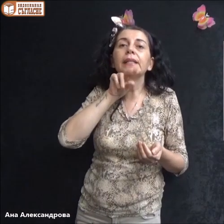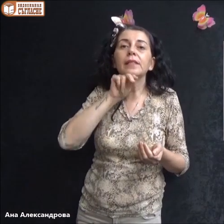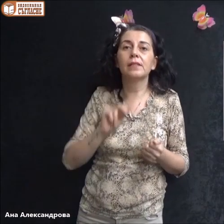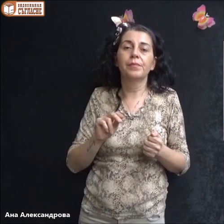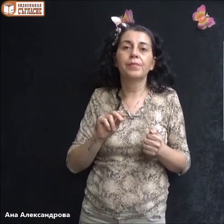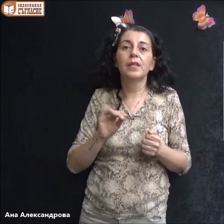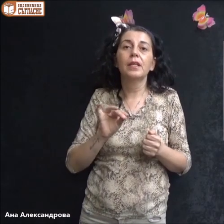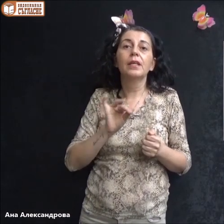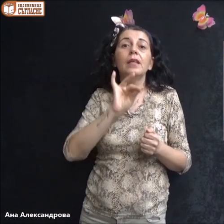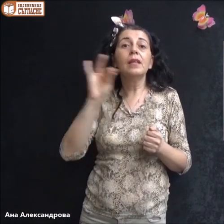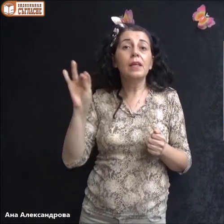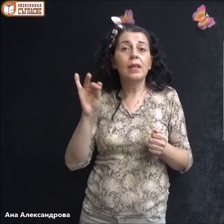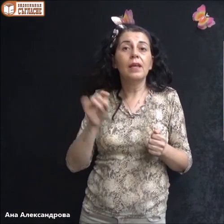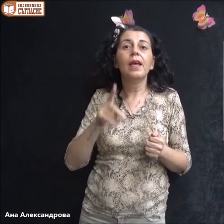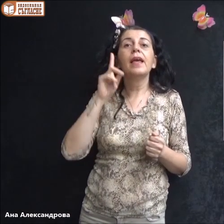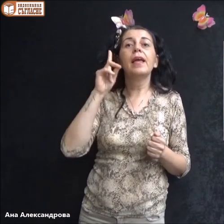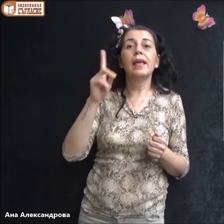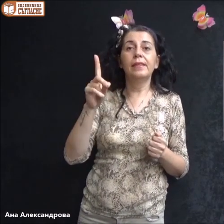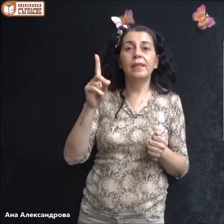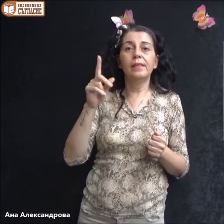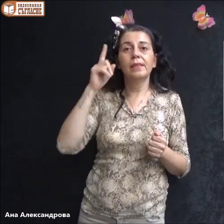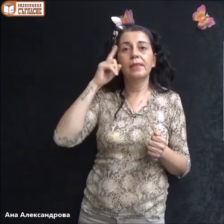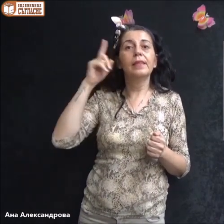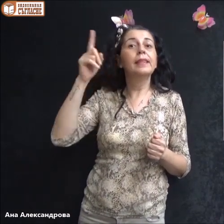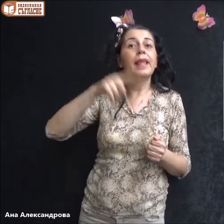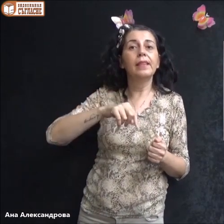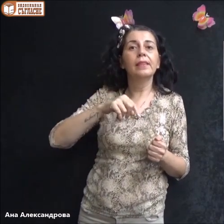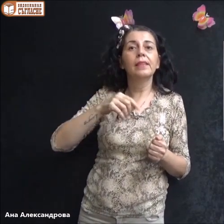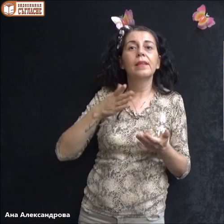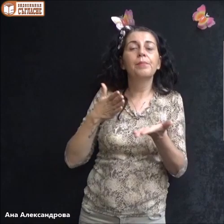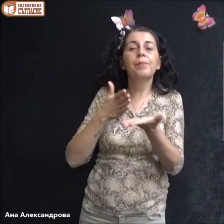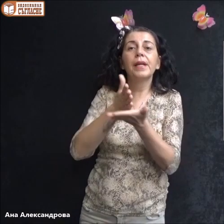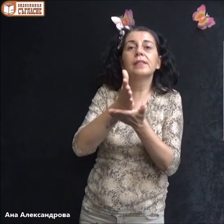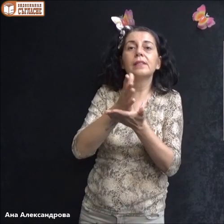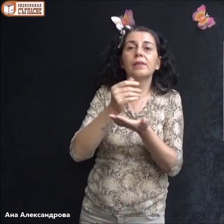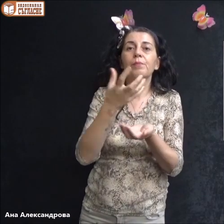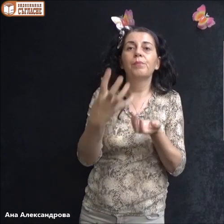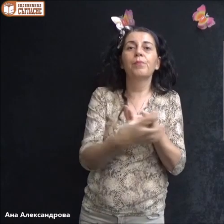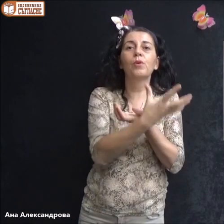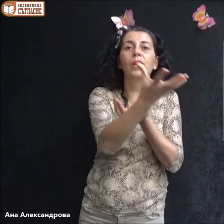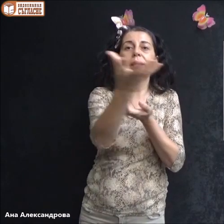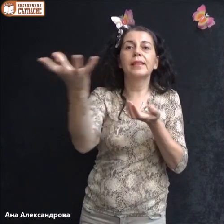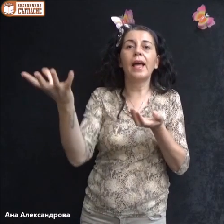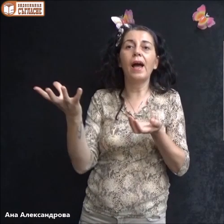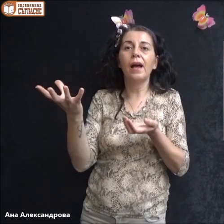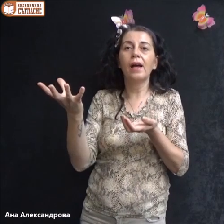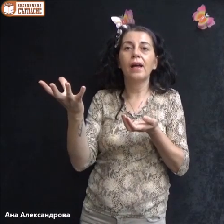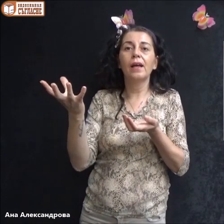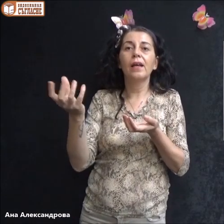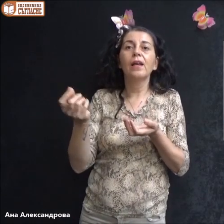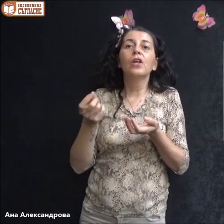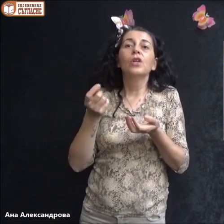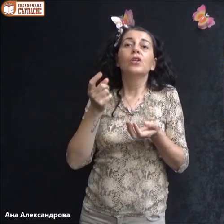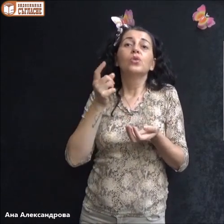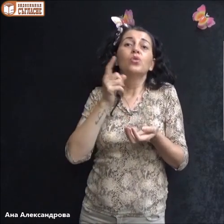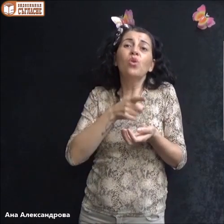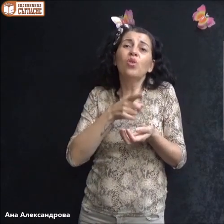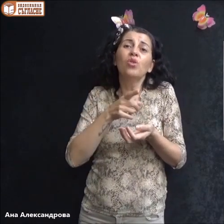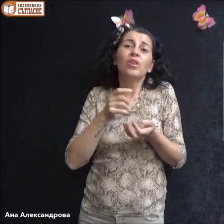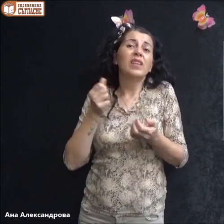патенце. И един ден през пролетта то